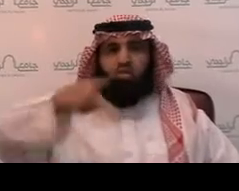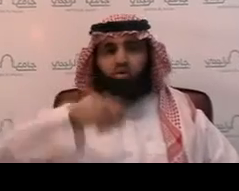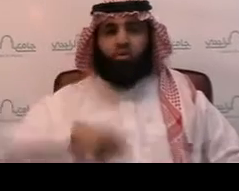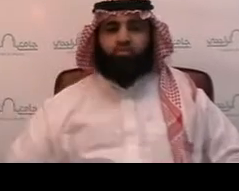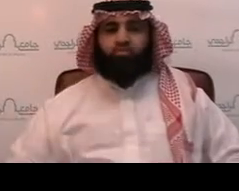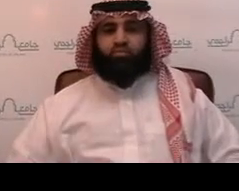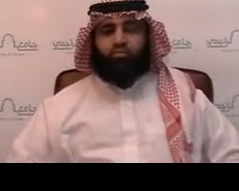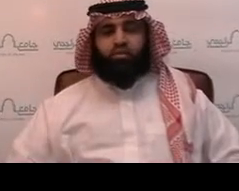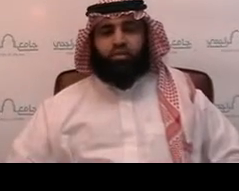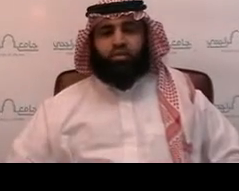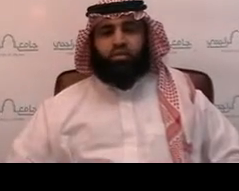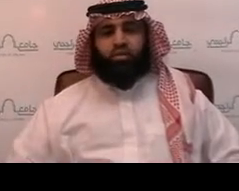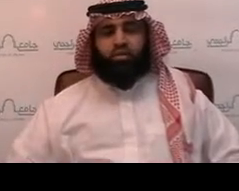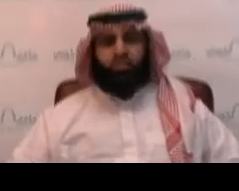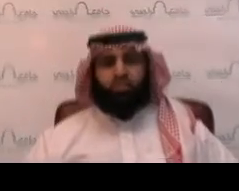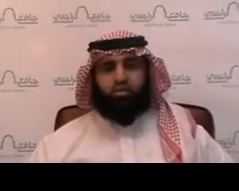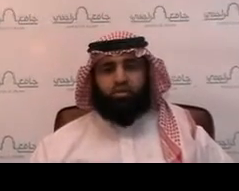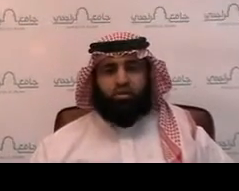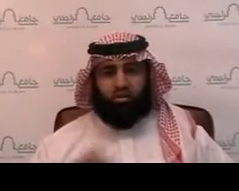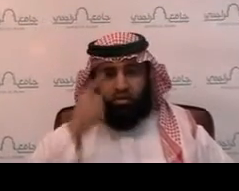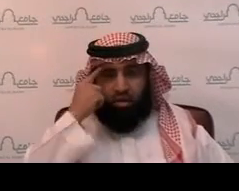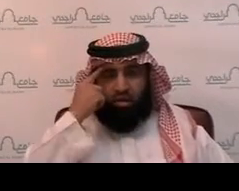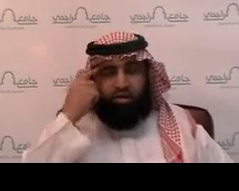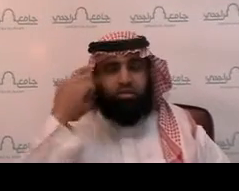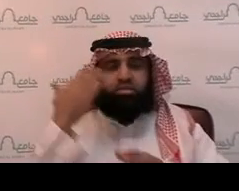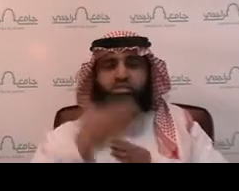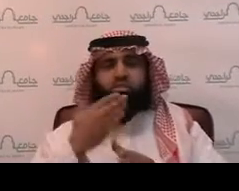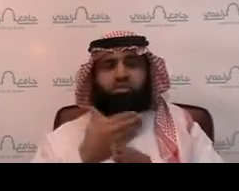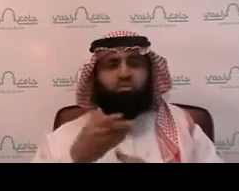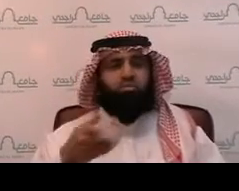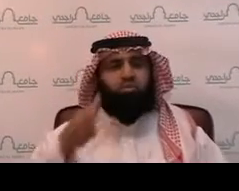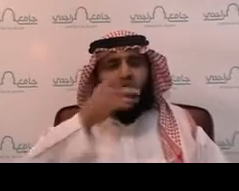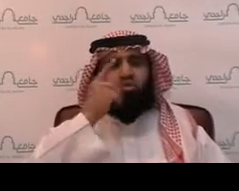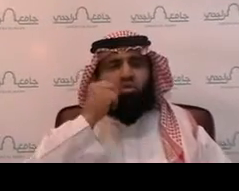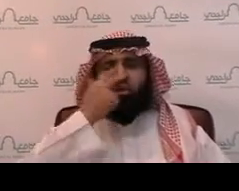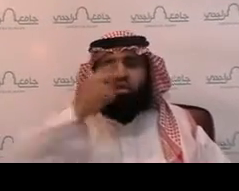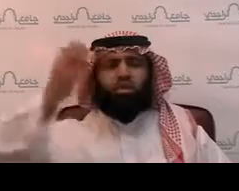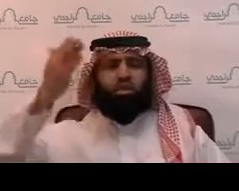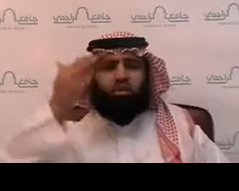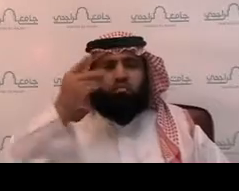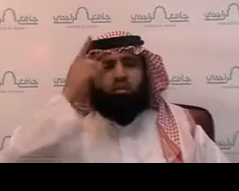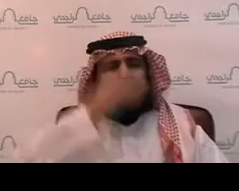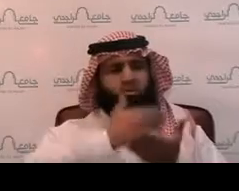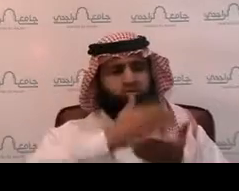هو سبب إهلاك الأمم وأخذها وحصول الفتن ونزول البلاء